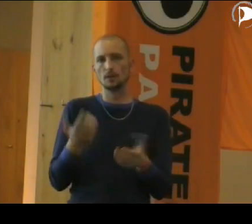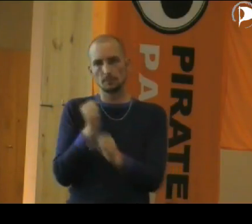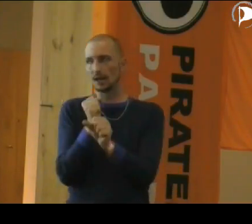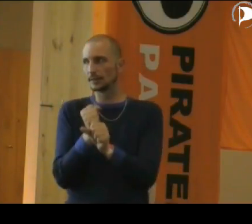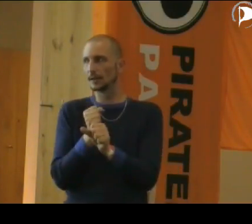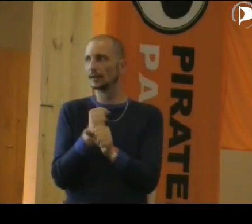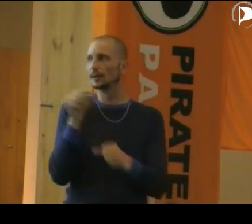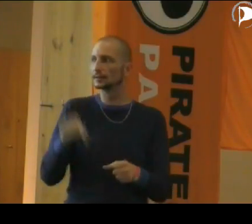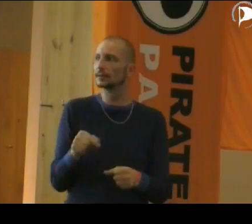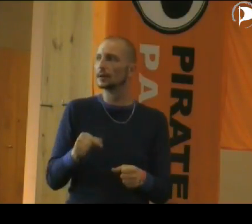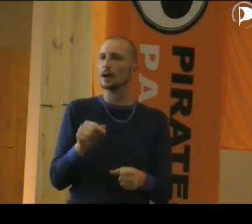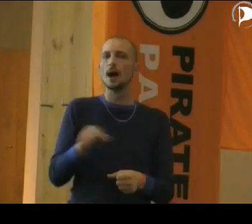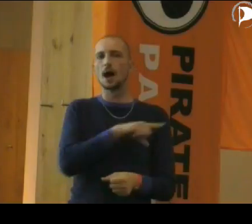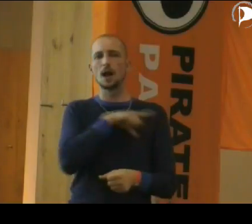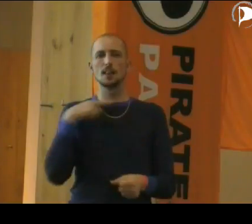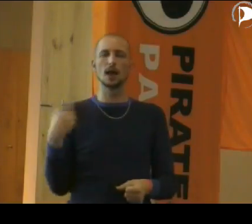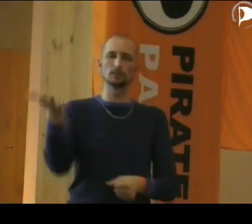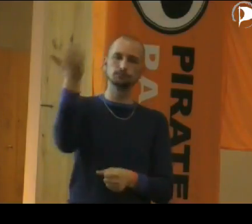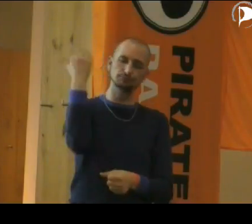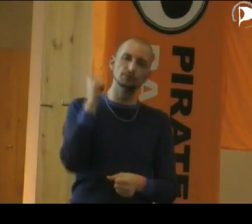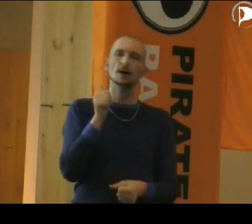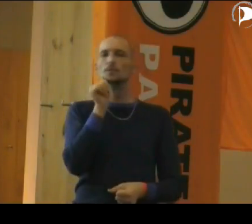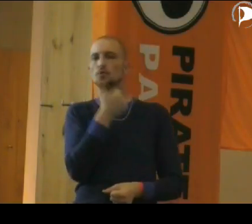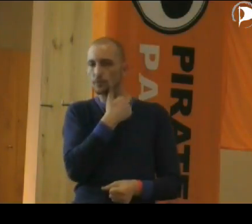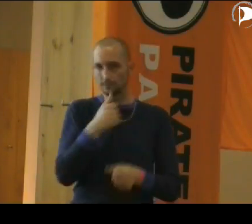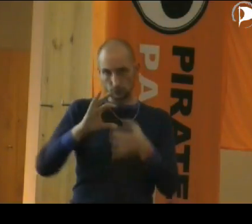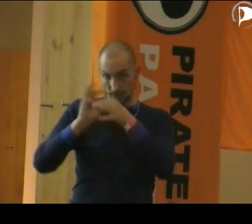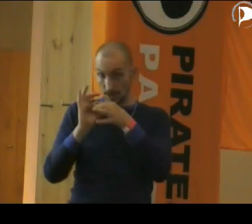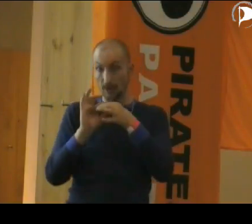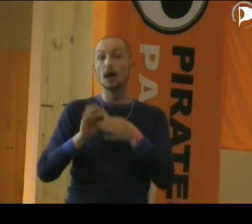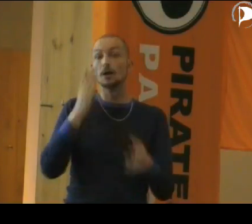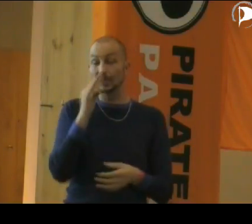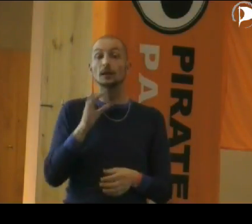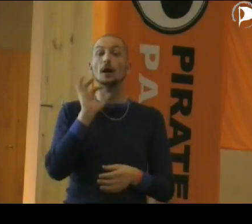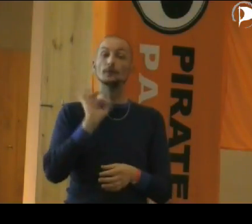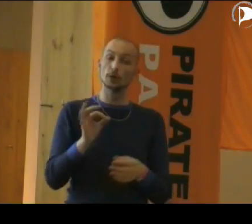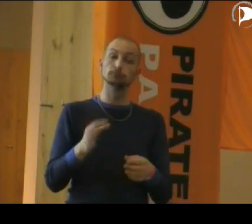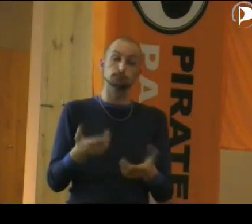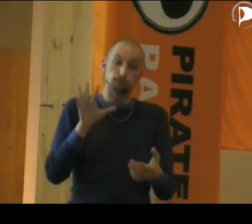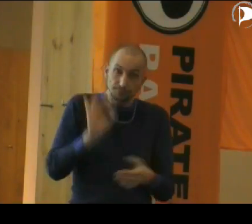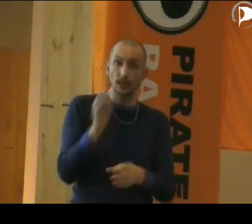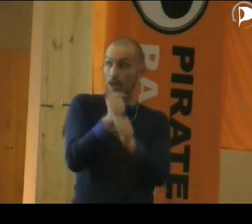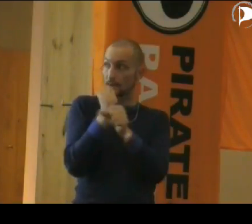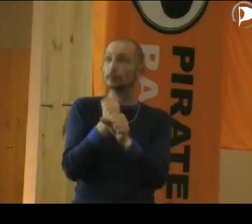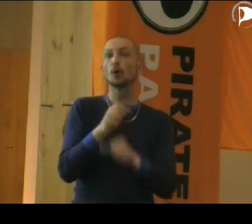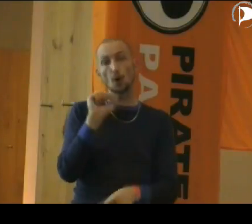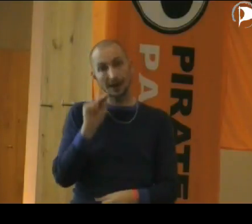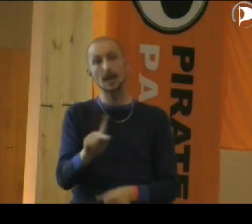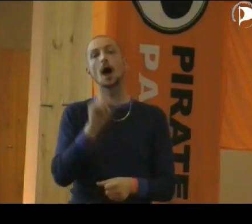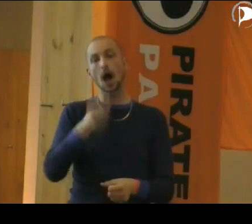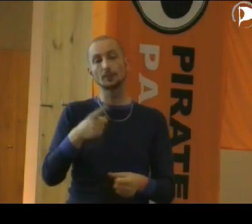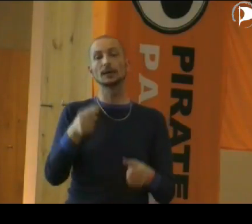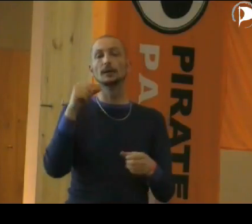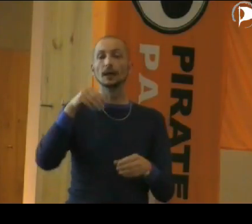anders vorgestellt wenn es konstruktiv angelegt ist ja dann suzuki und wieder hier sein ursprünglich